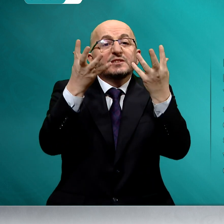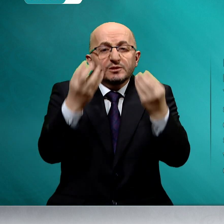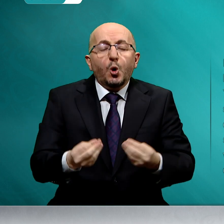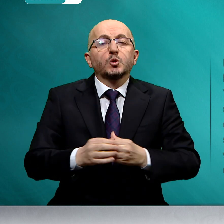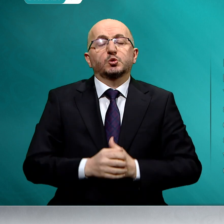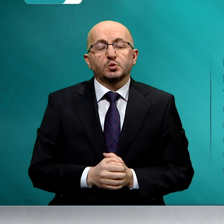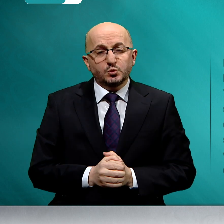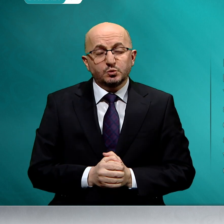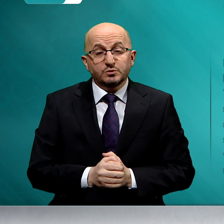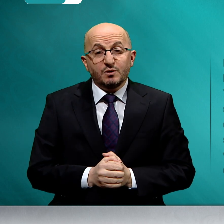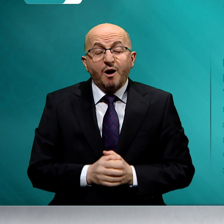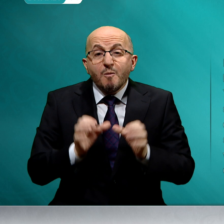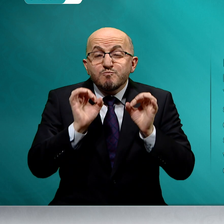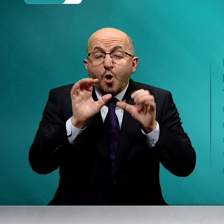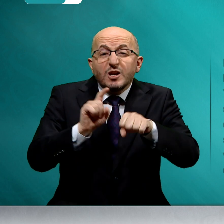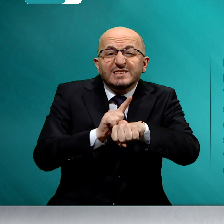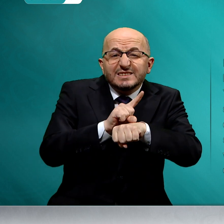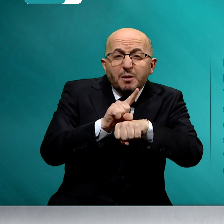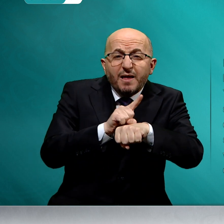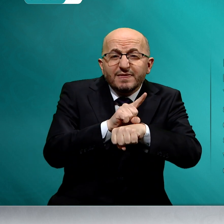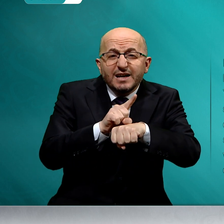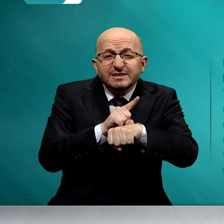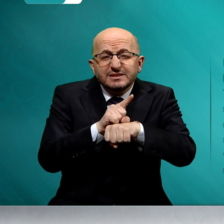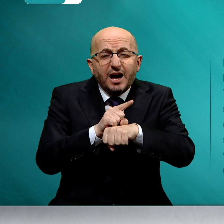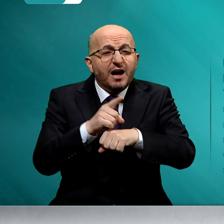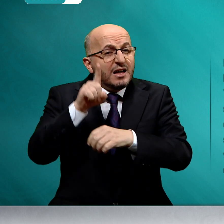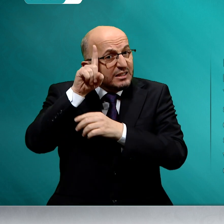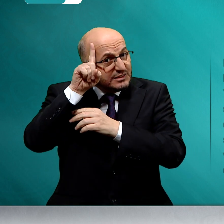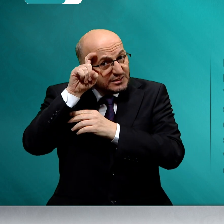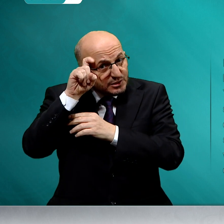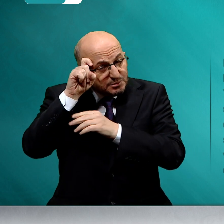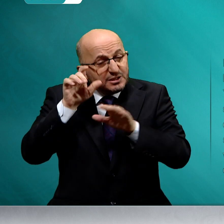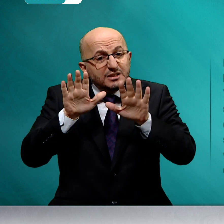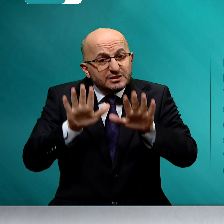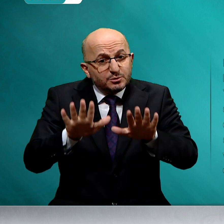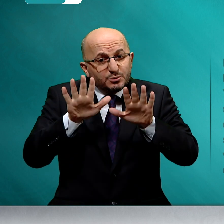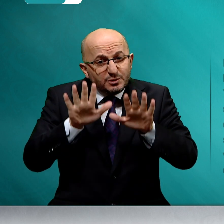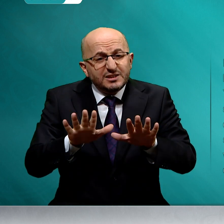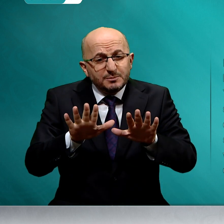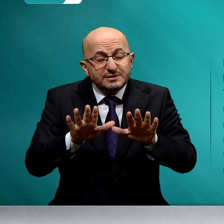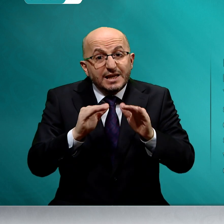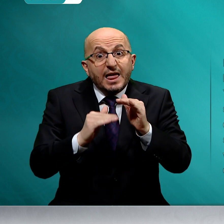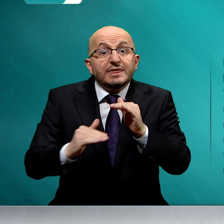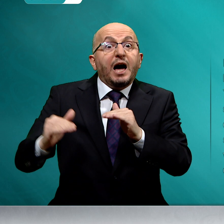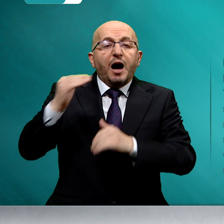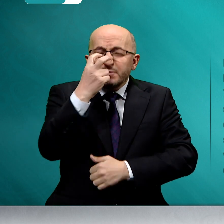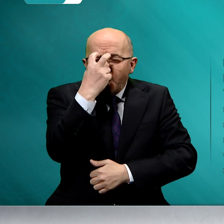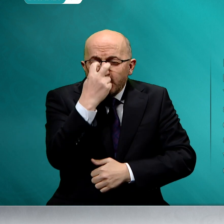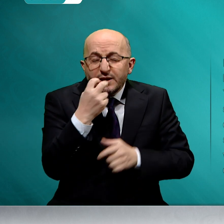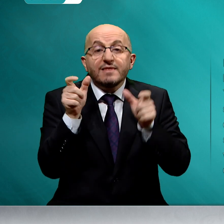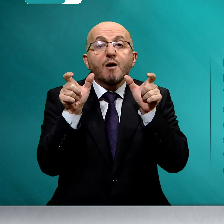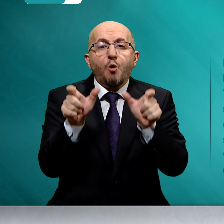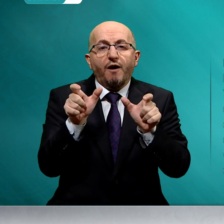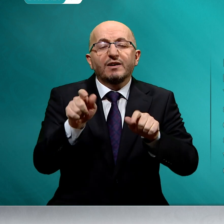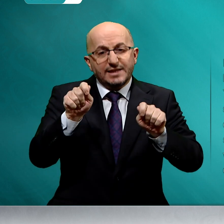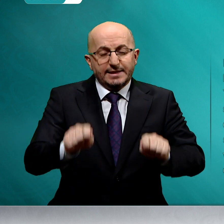olsun. Böylesi zamanlarda sağduyumuzu ve sükunetimizi daha bir özenle